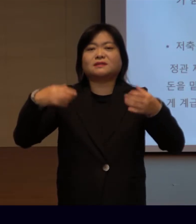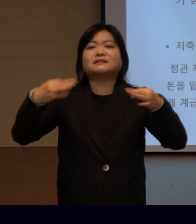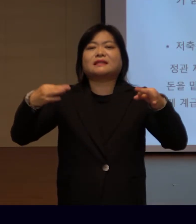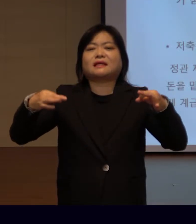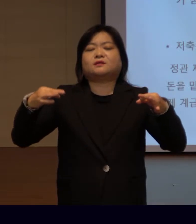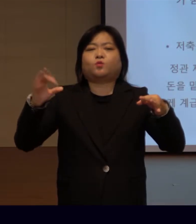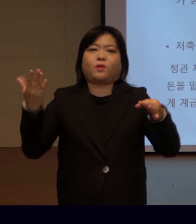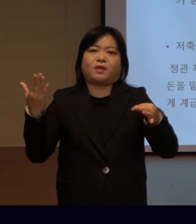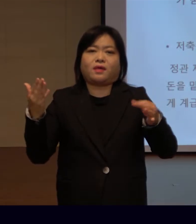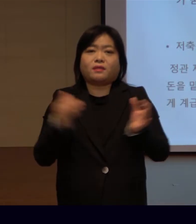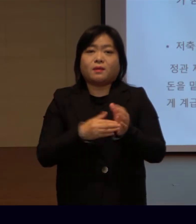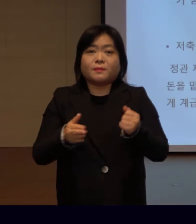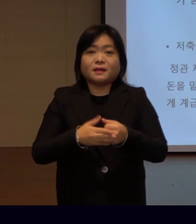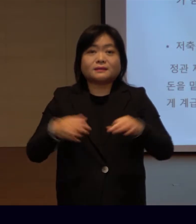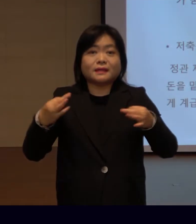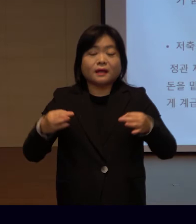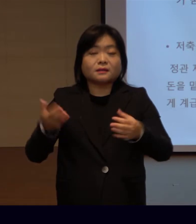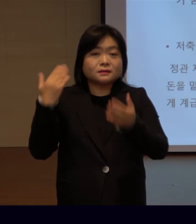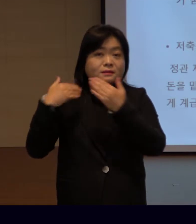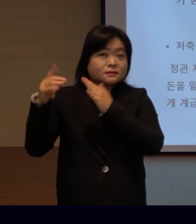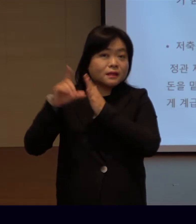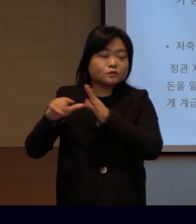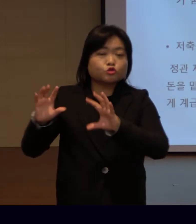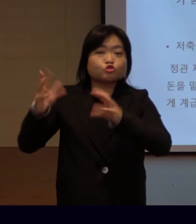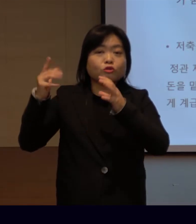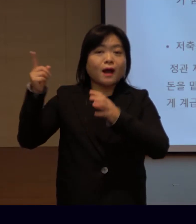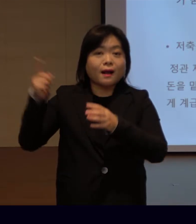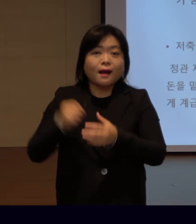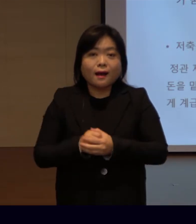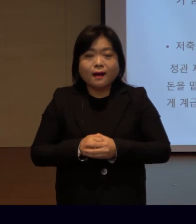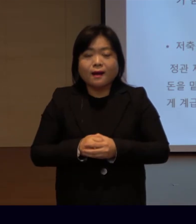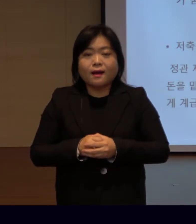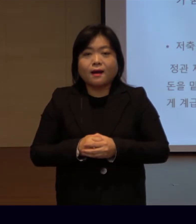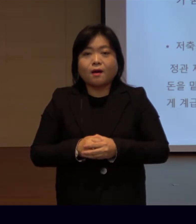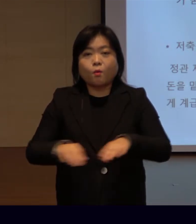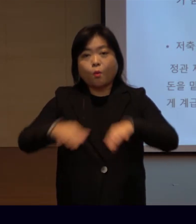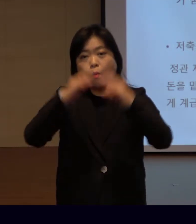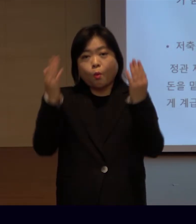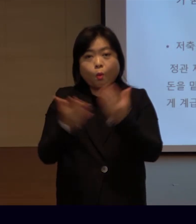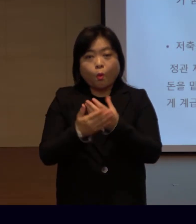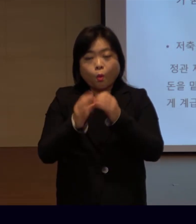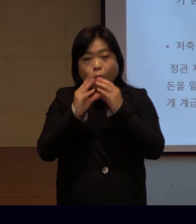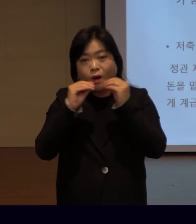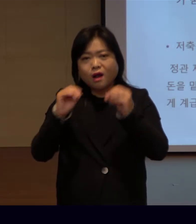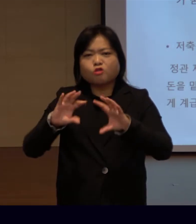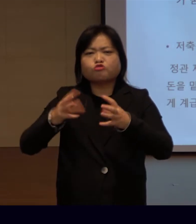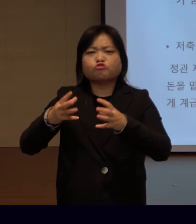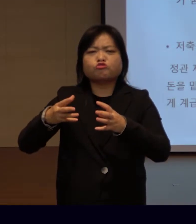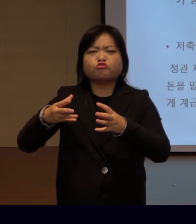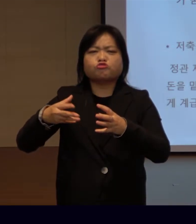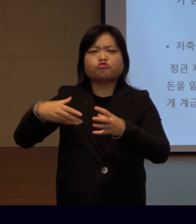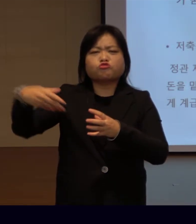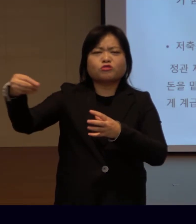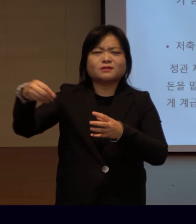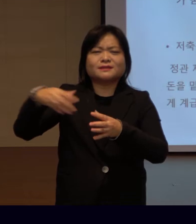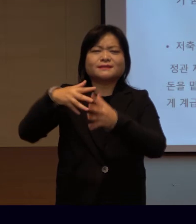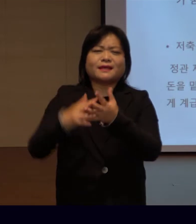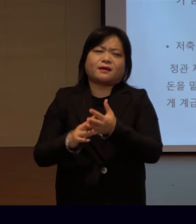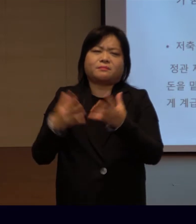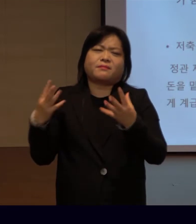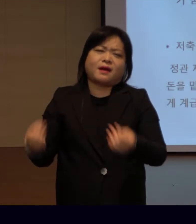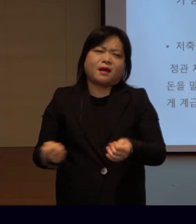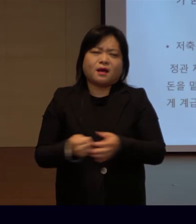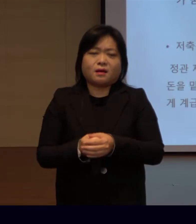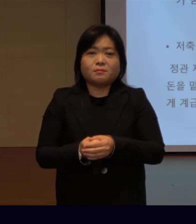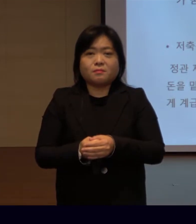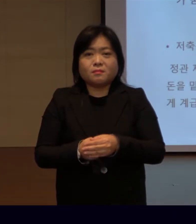겁니다. 그리고 그 당시는 뭐냐면 국가가 온갖 국책 사업이 많아요. 운하,